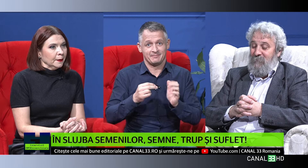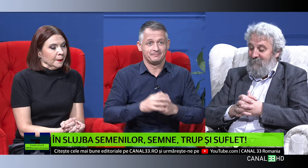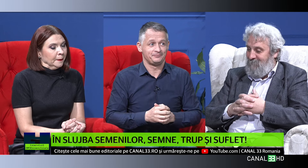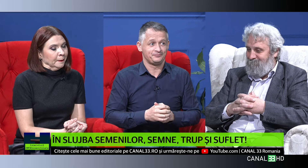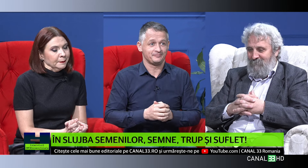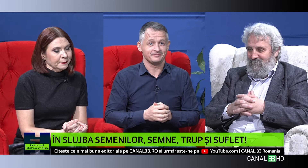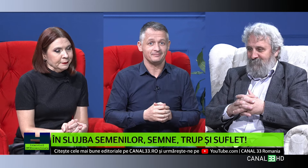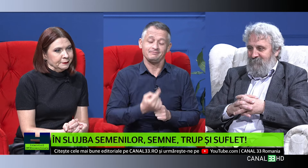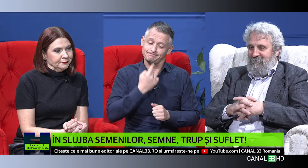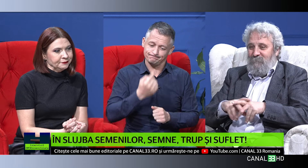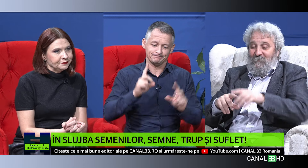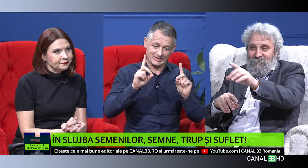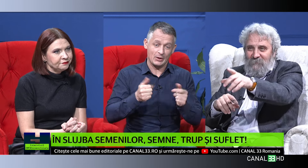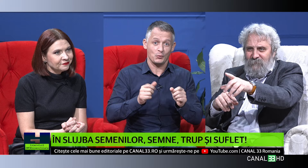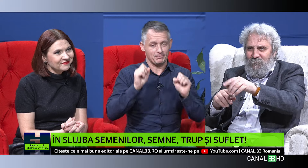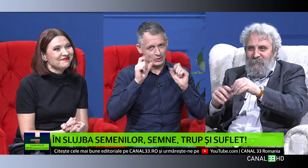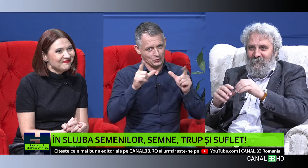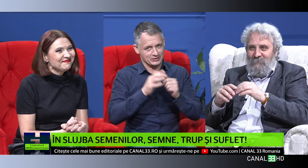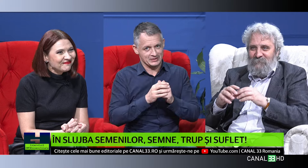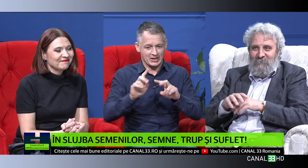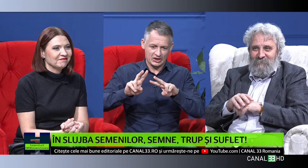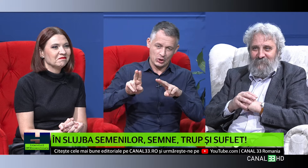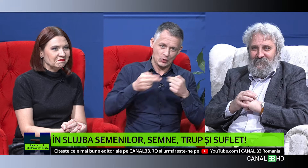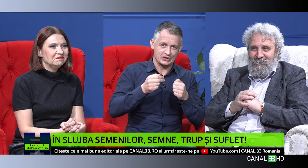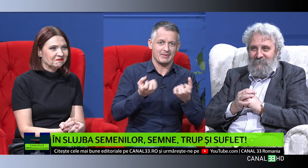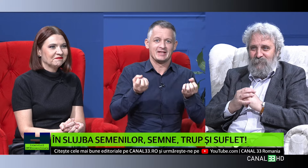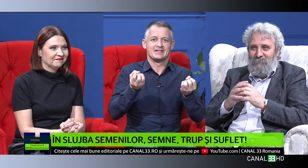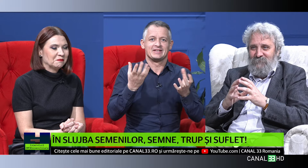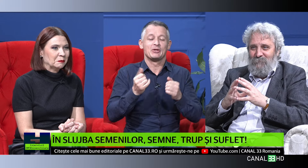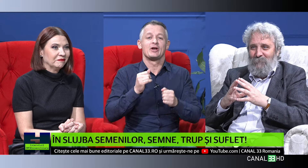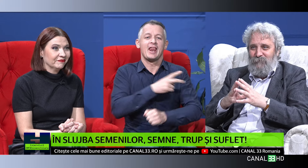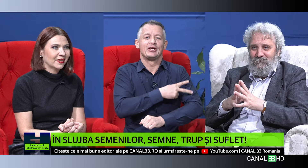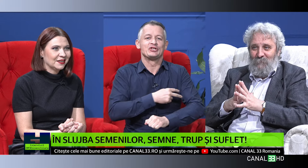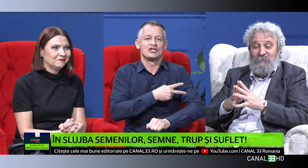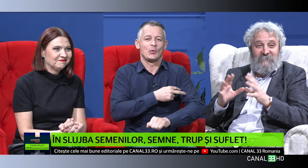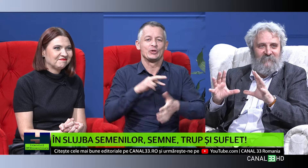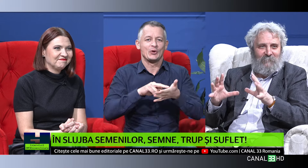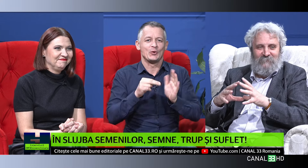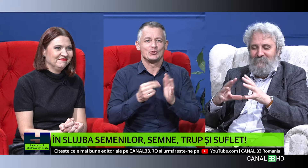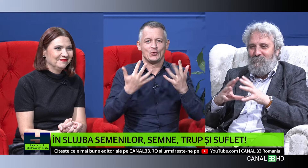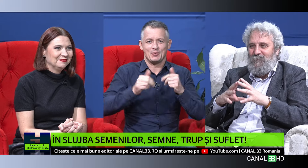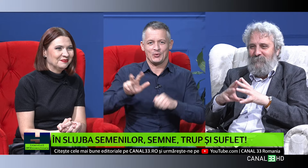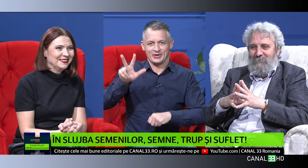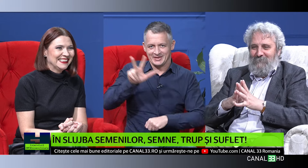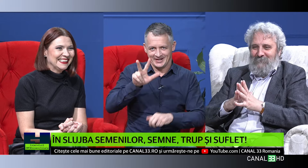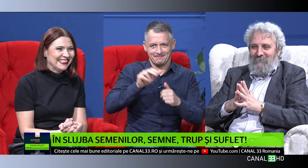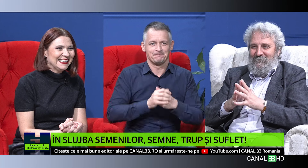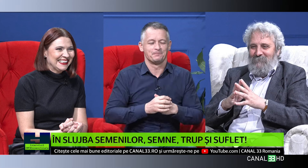Da. Incredibil. Să ne întoarcem puțin la sărbătoarea de la Liceul Tehnologic, numărul 3, repet. Îmi place.